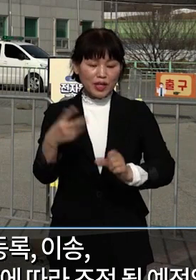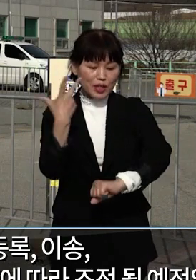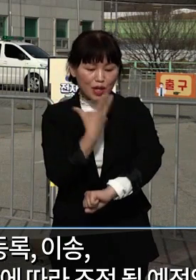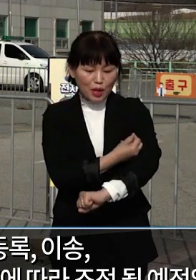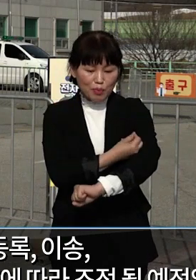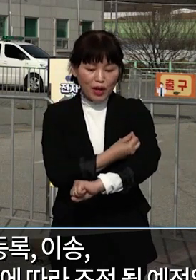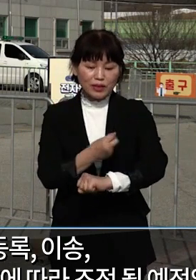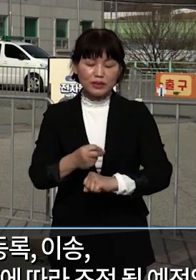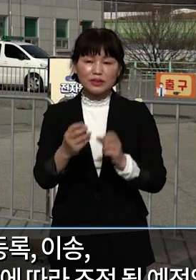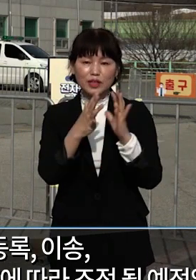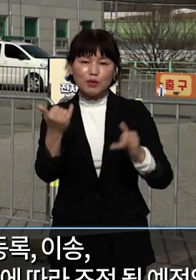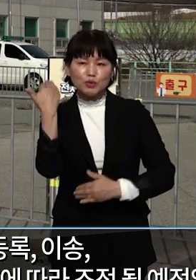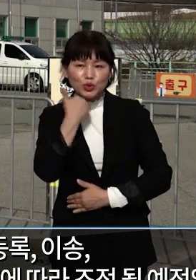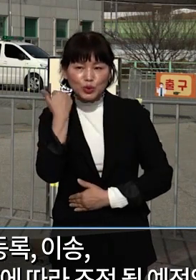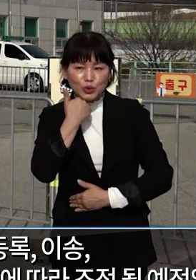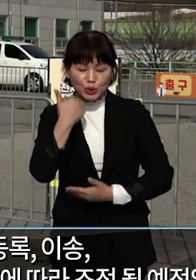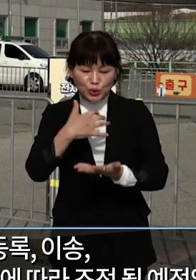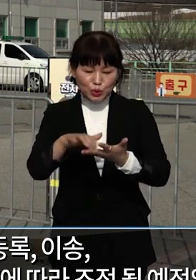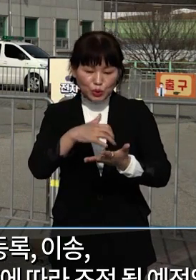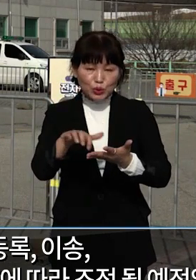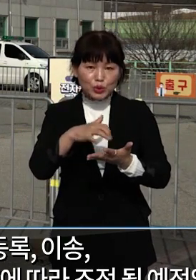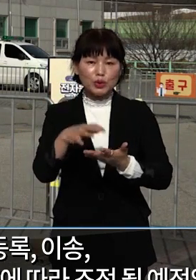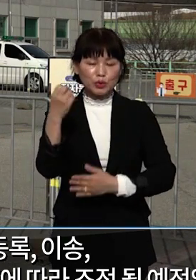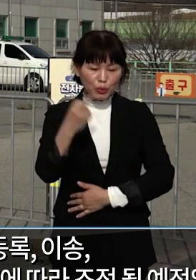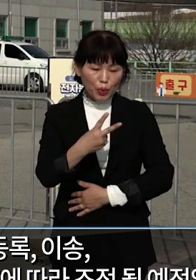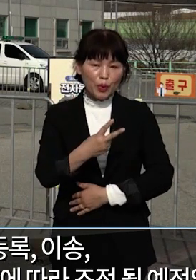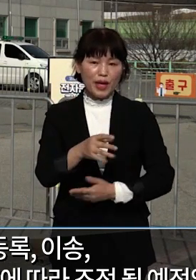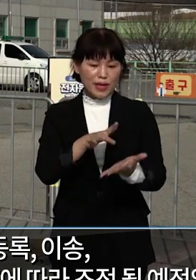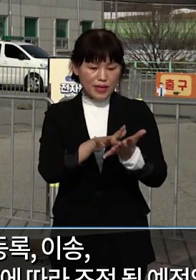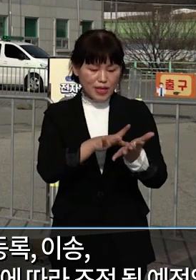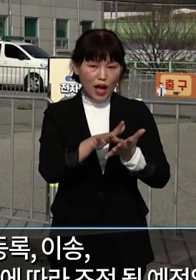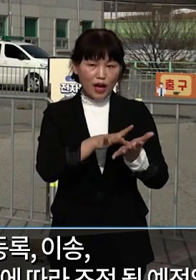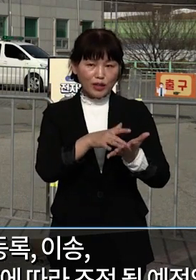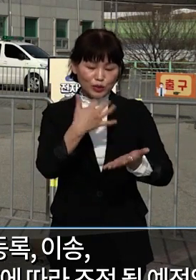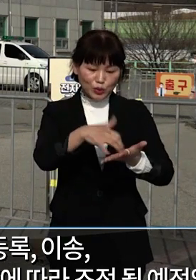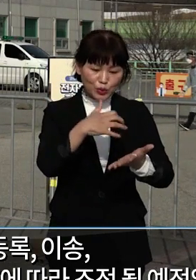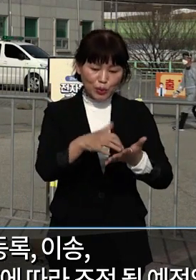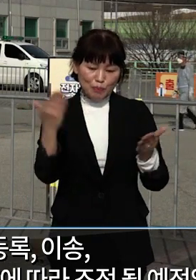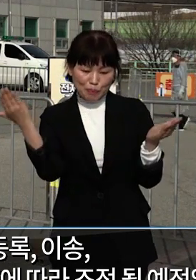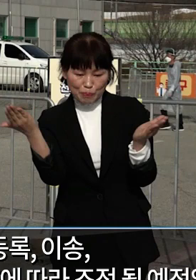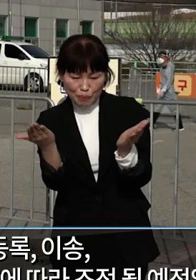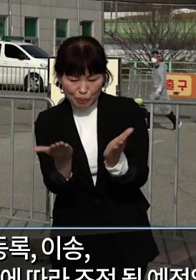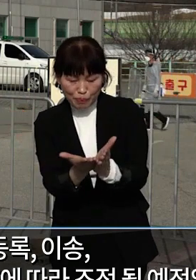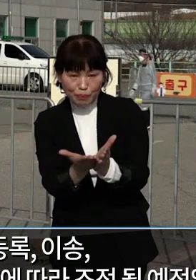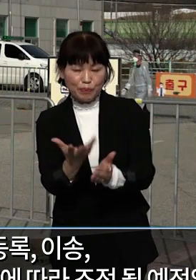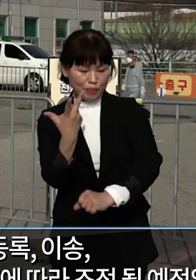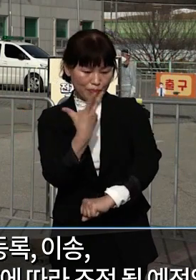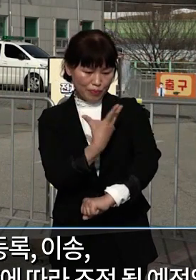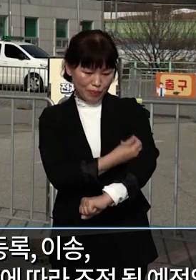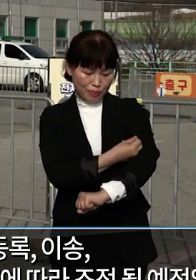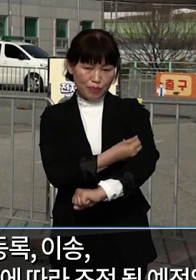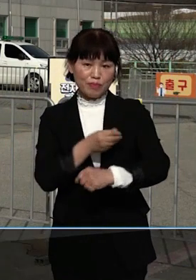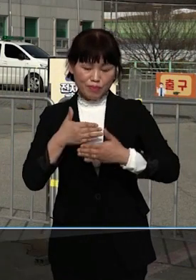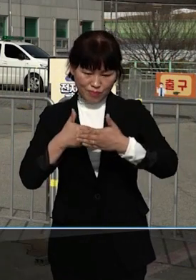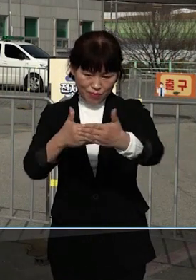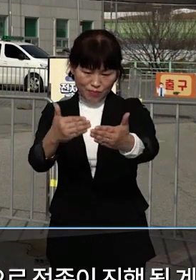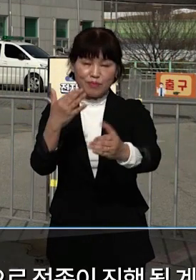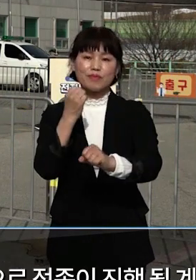등으로 진행되며 대상자 수는 백신 수급량에 따라 조정될